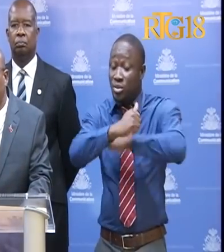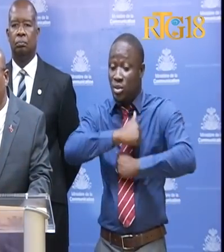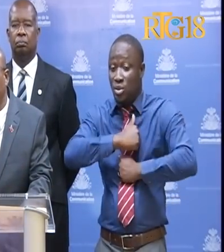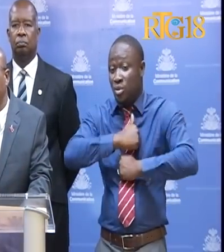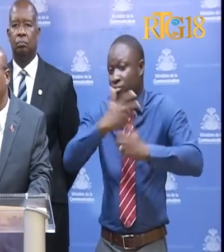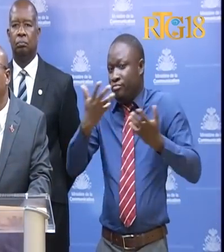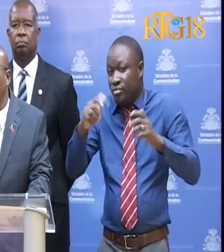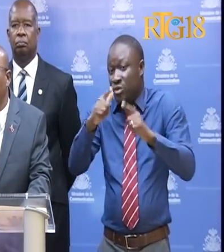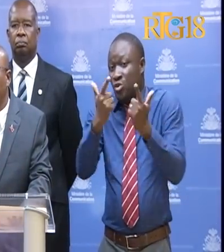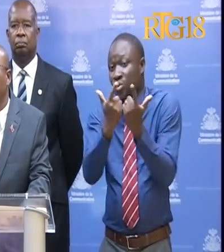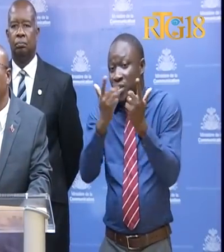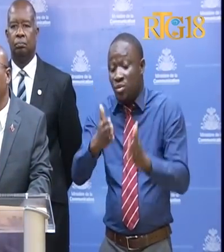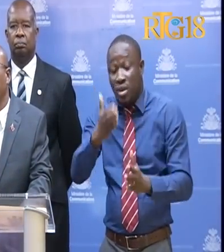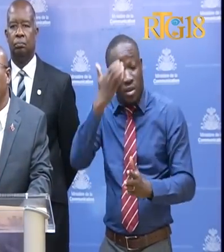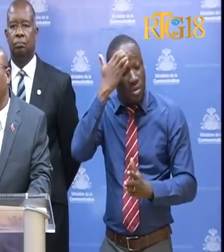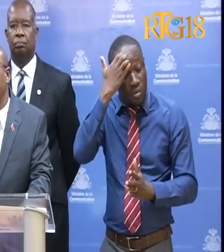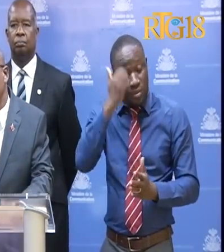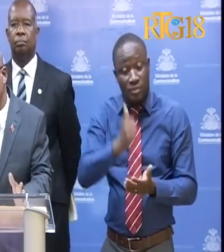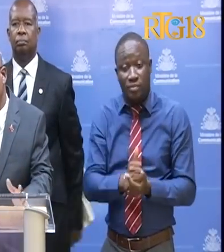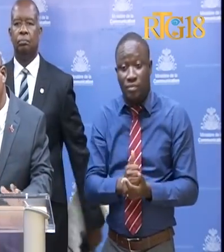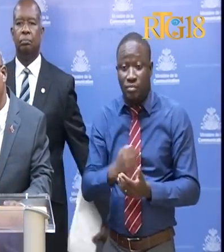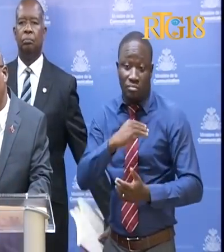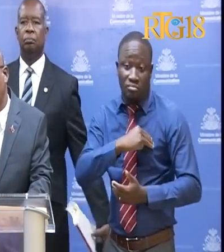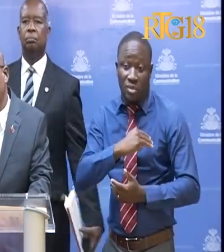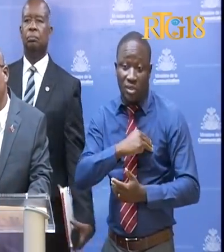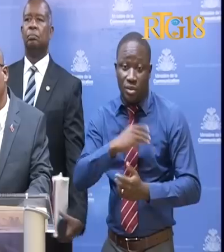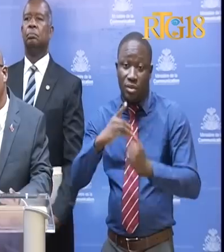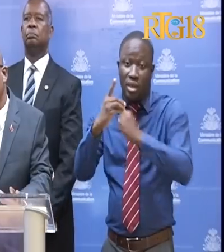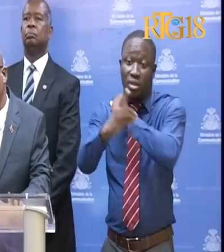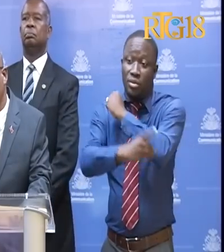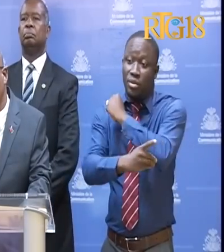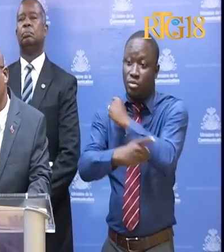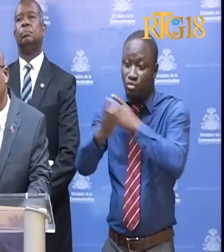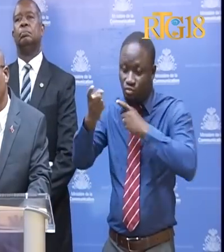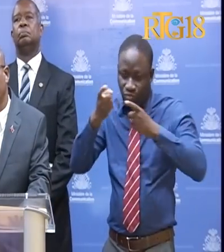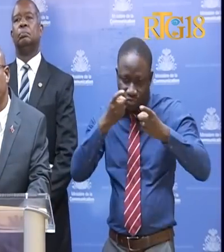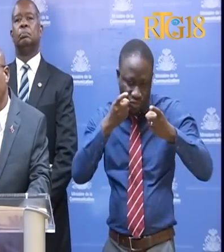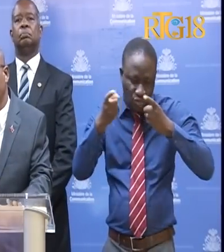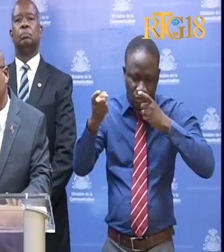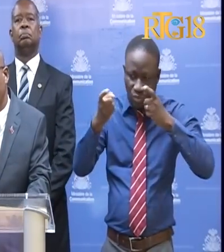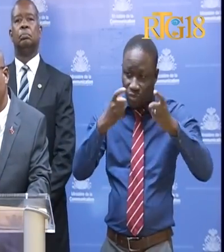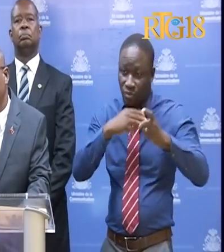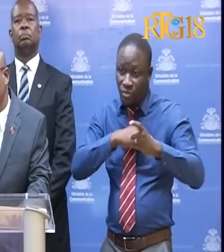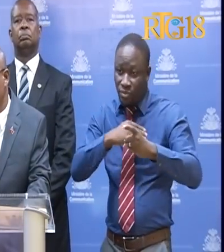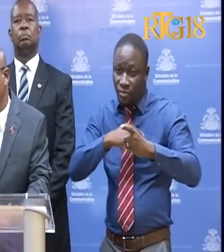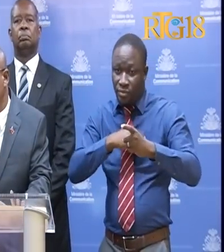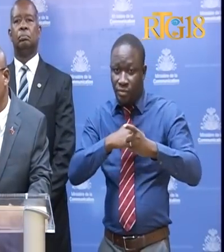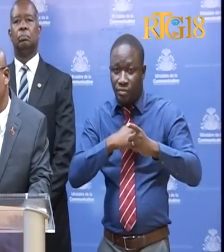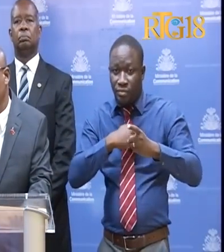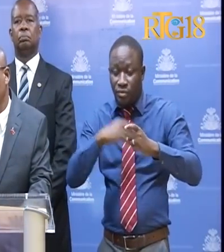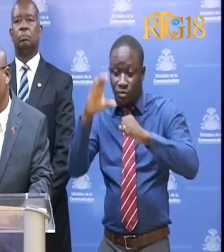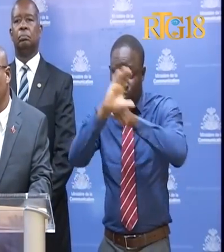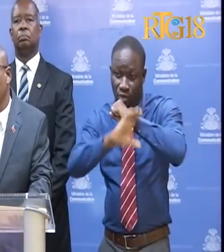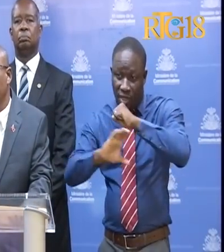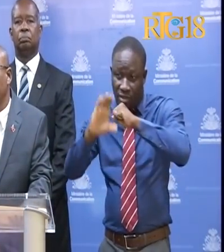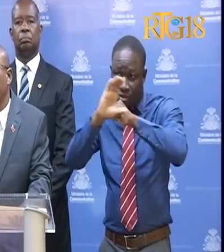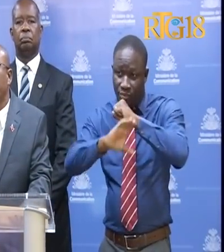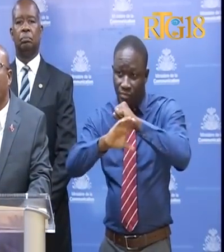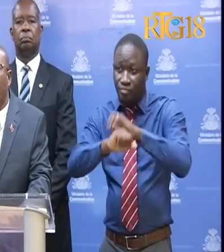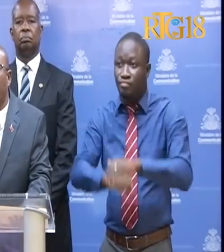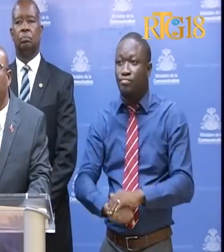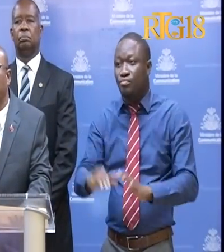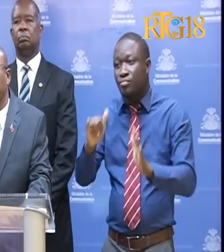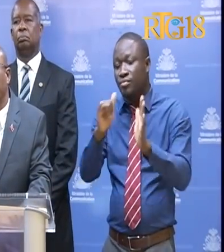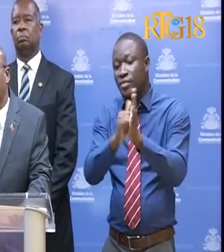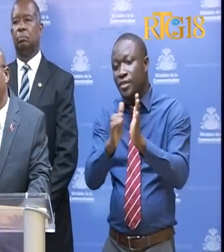citoyen qui connaît la mission de la douane, mission de contrôle, mission fiscale, mission de protection. Si